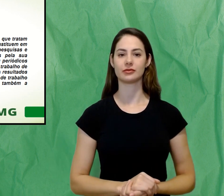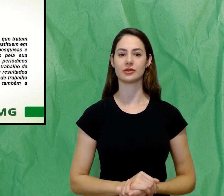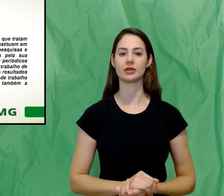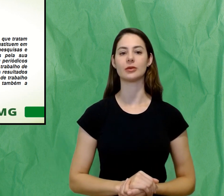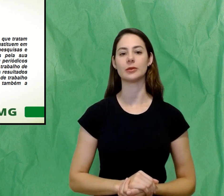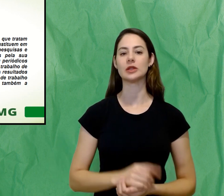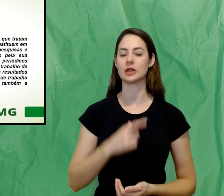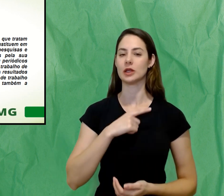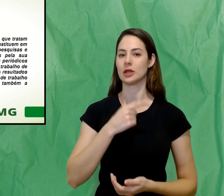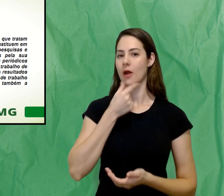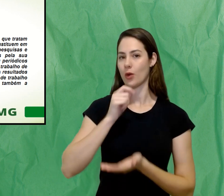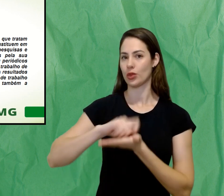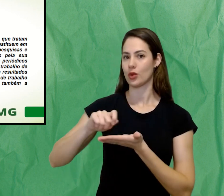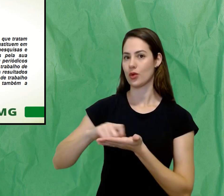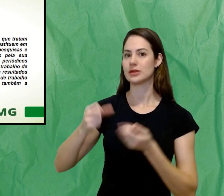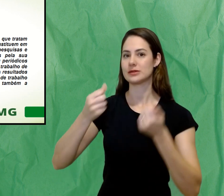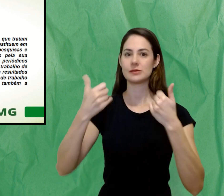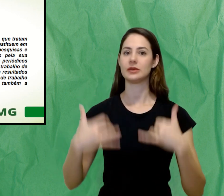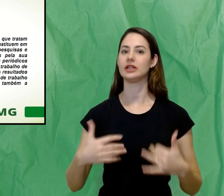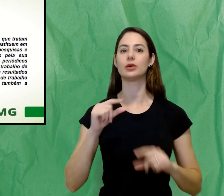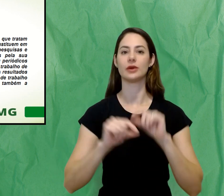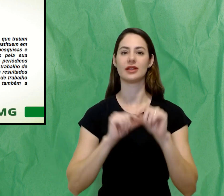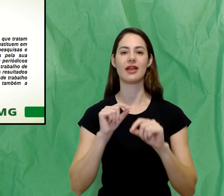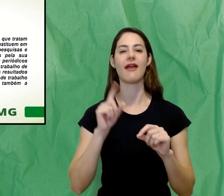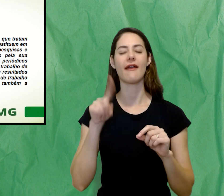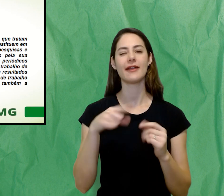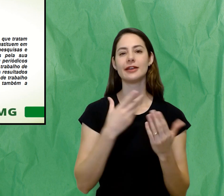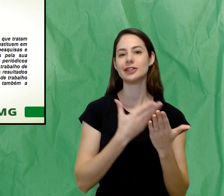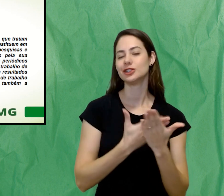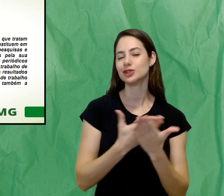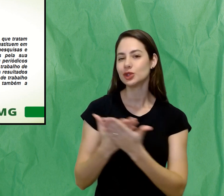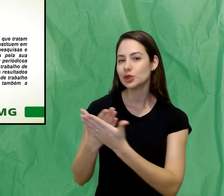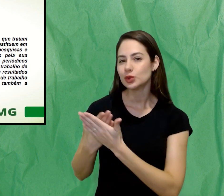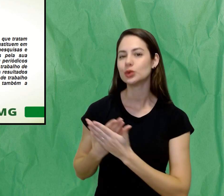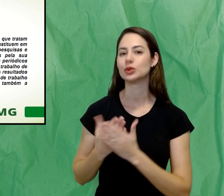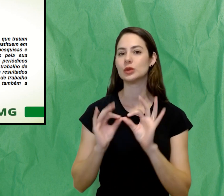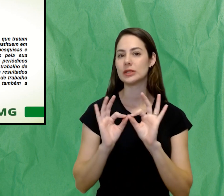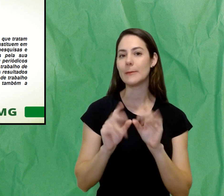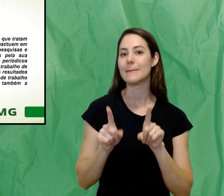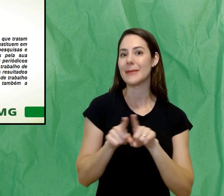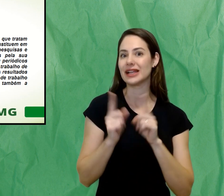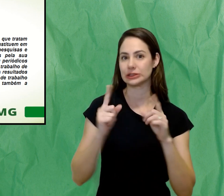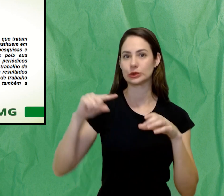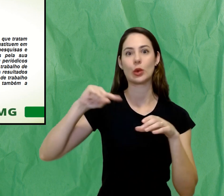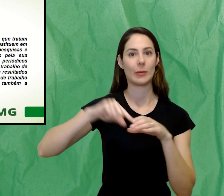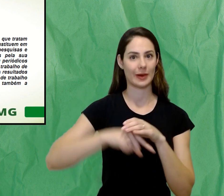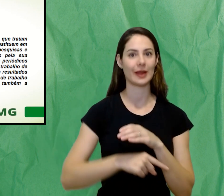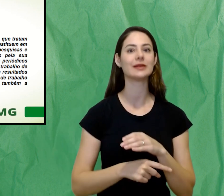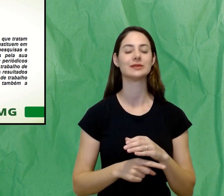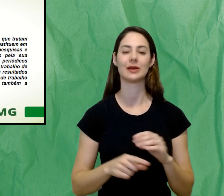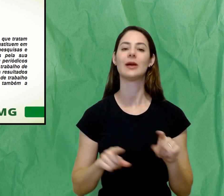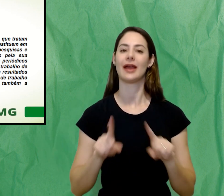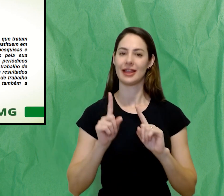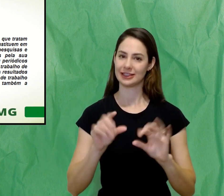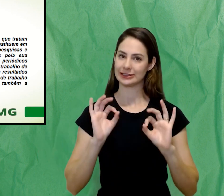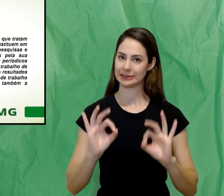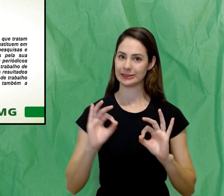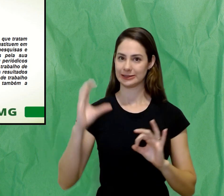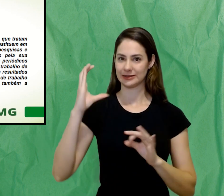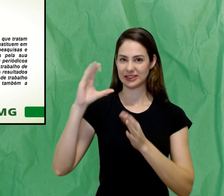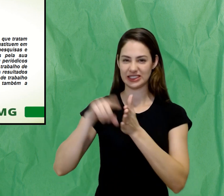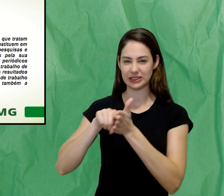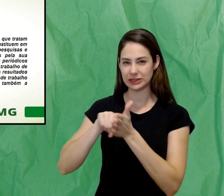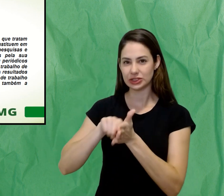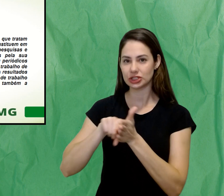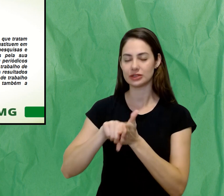colocam assim, são pequenos estudos, porém completos, que tratam de uma questão verdadeiramente científica, mas